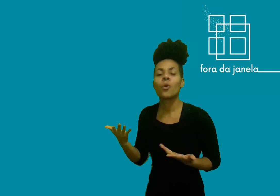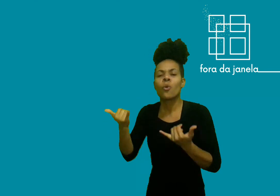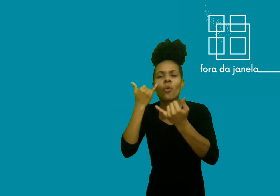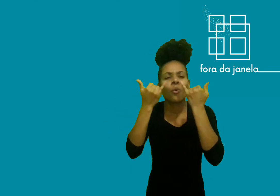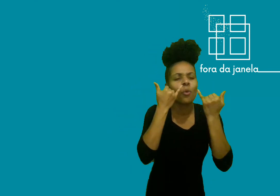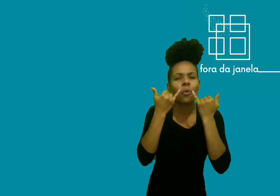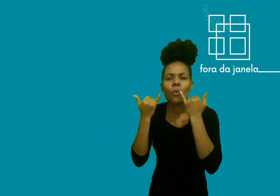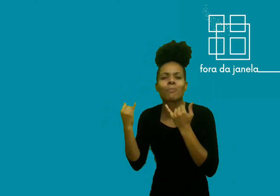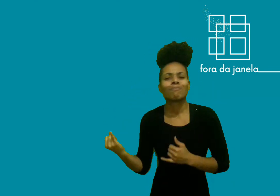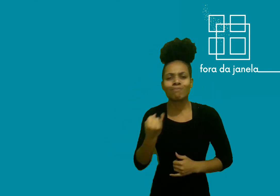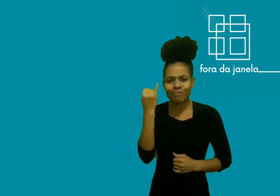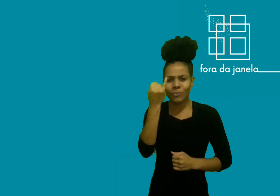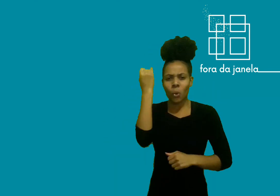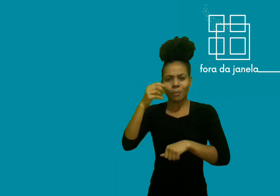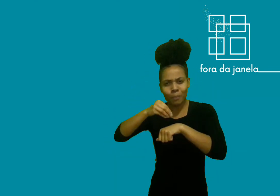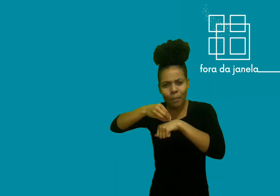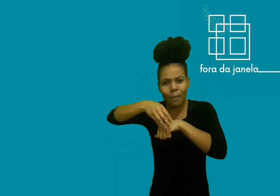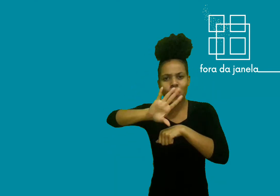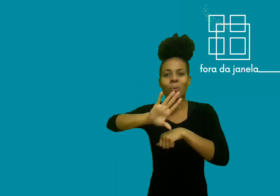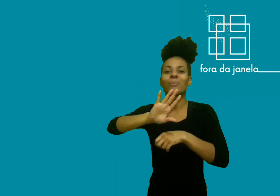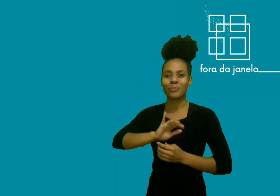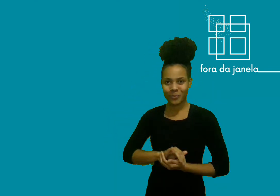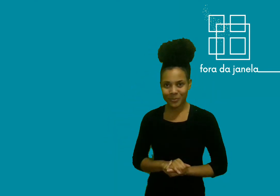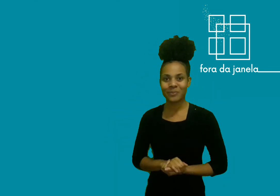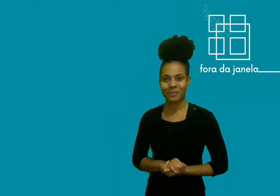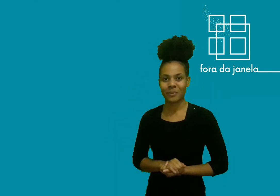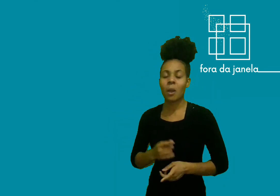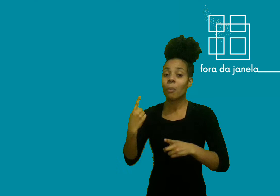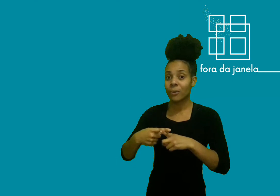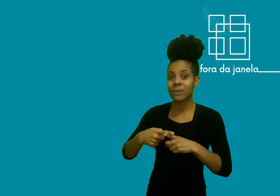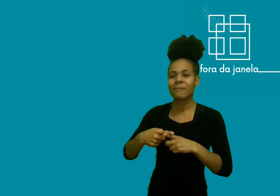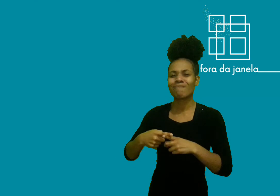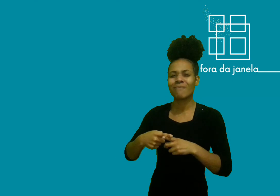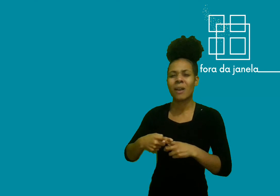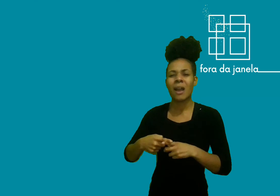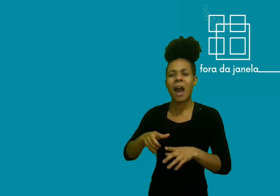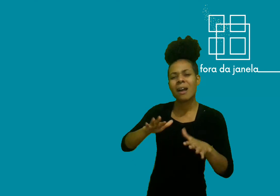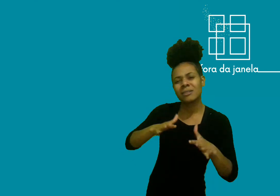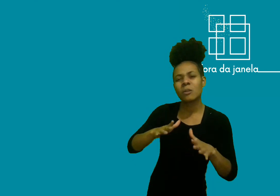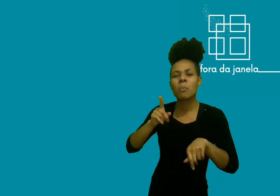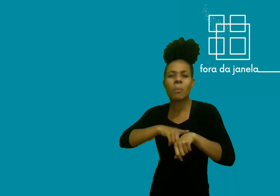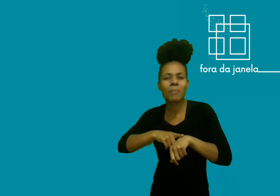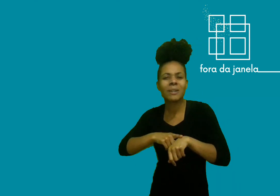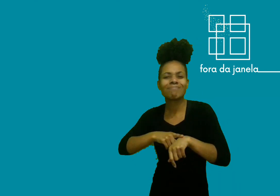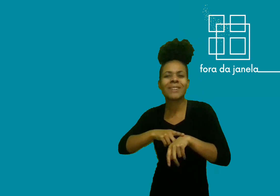não sabendo bem, né, como abordar ou como lidar, porque falta muita informação. E nós temos uma visão